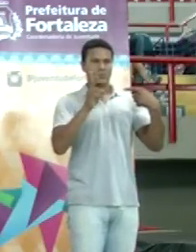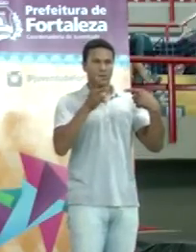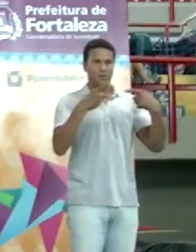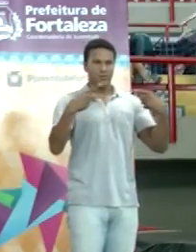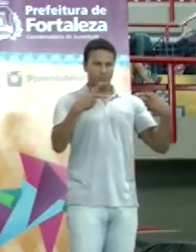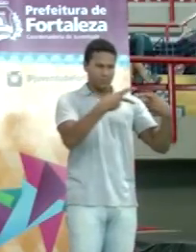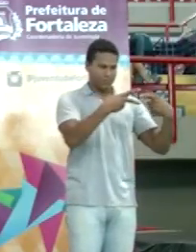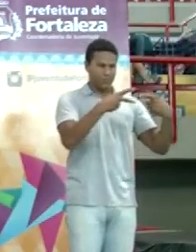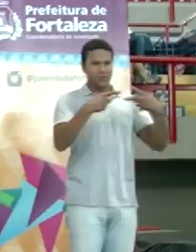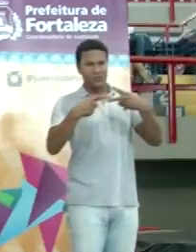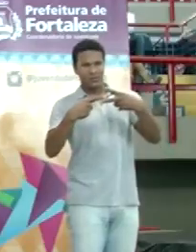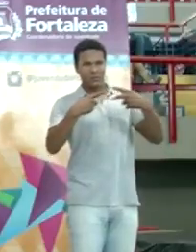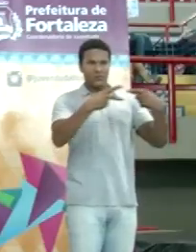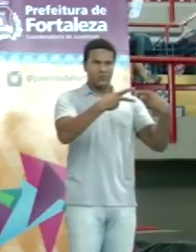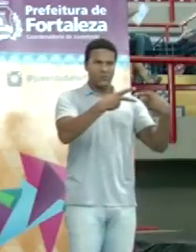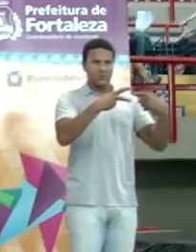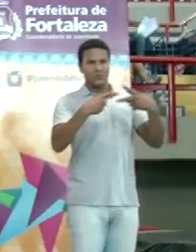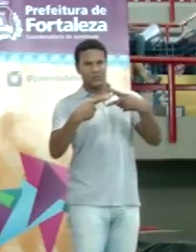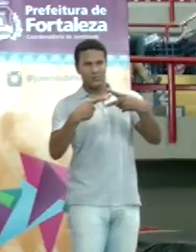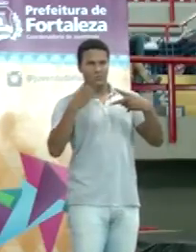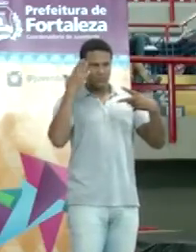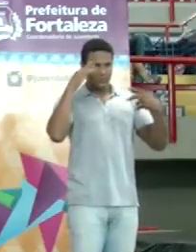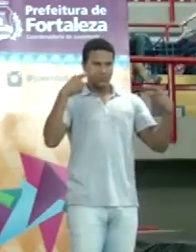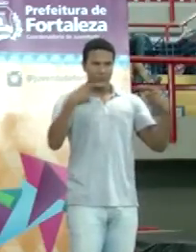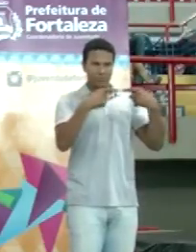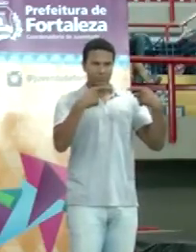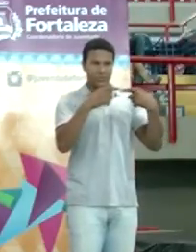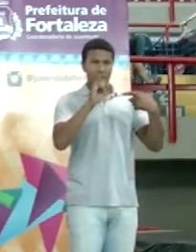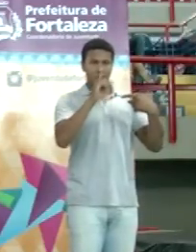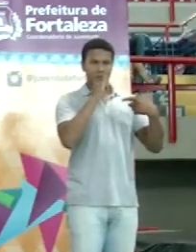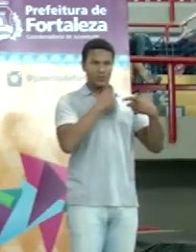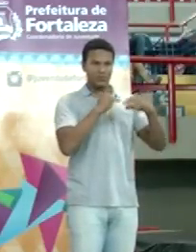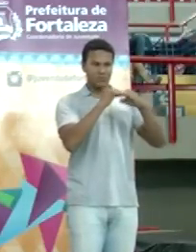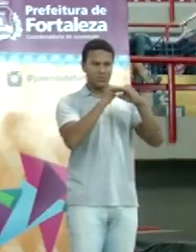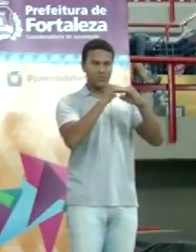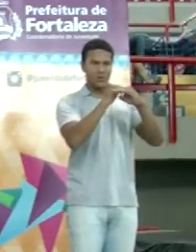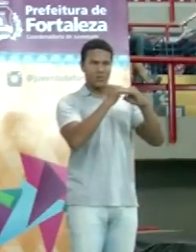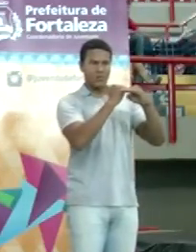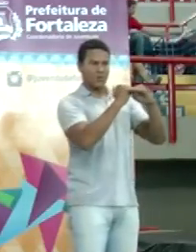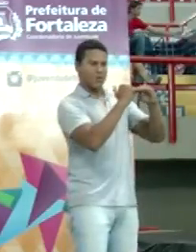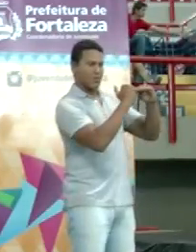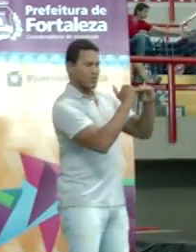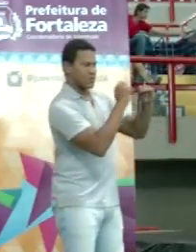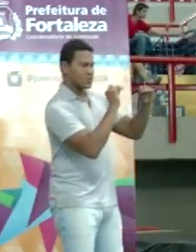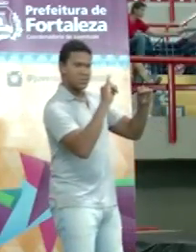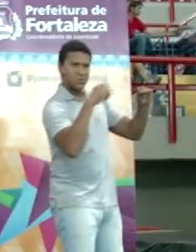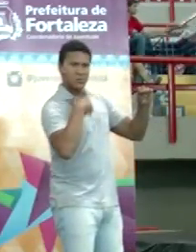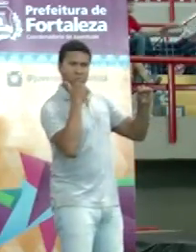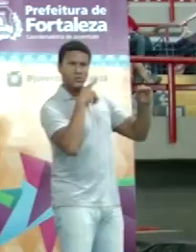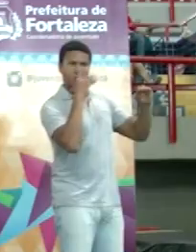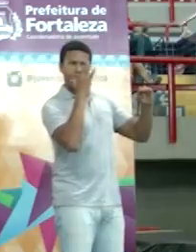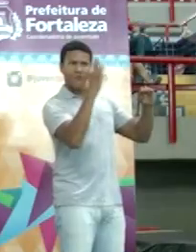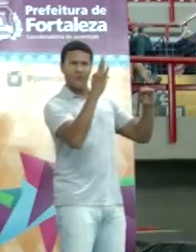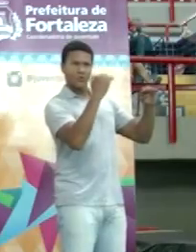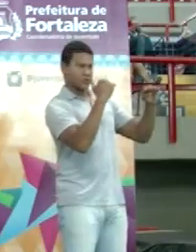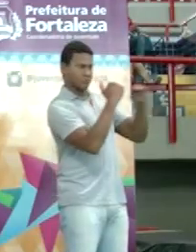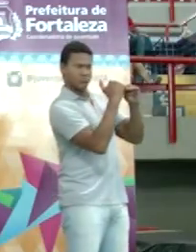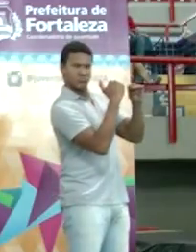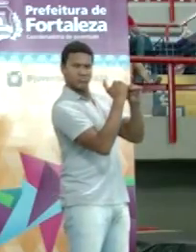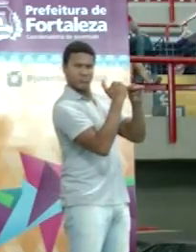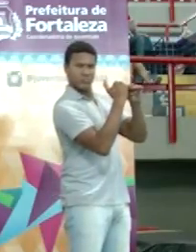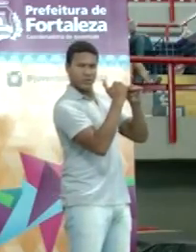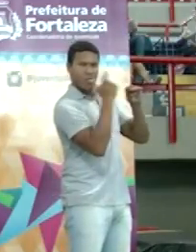nunca, se você pegar duas forças que se equilibram, saibam que essas forças não formam um par